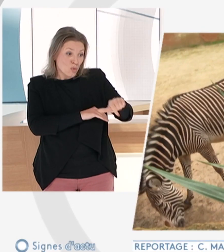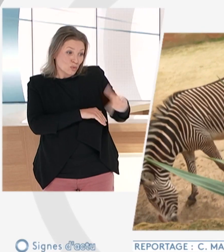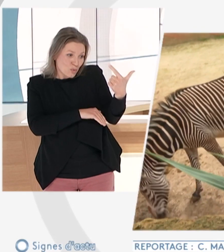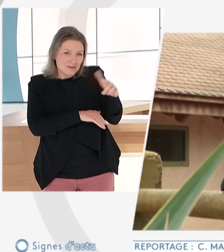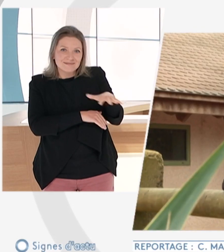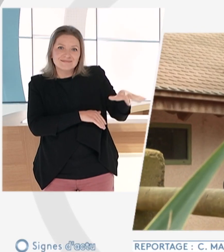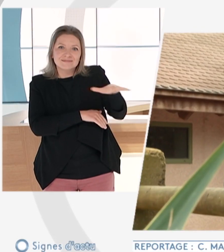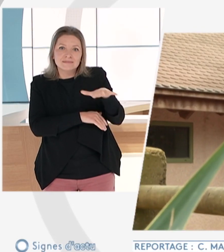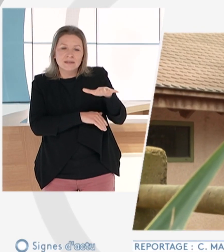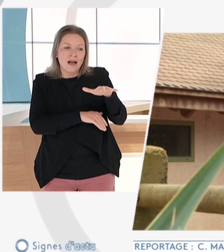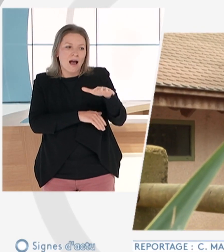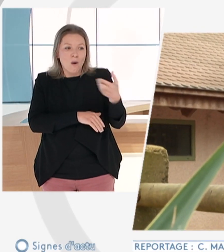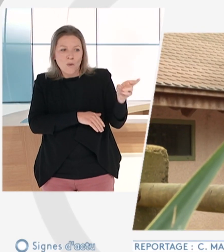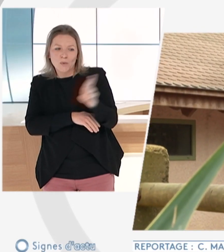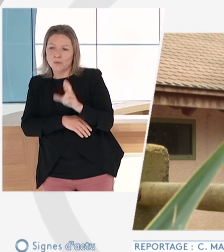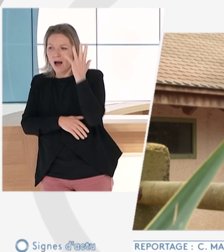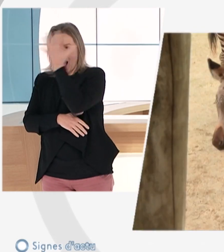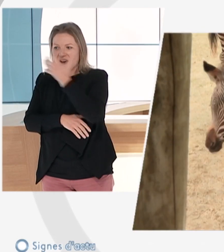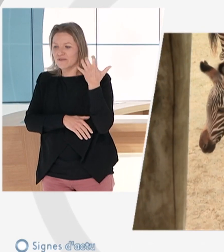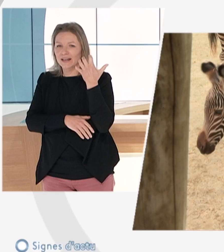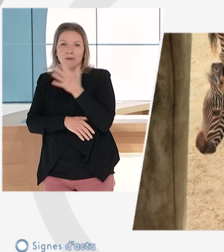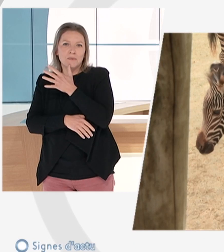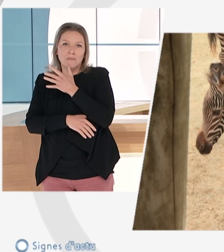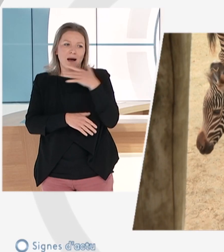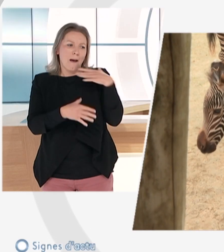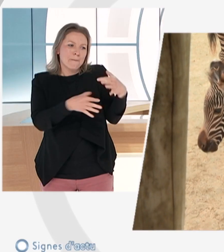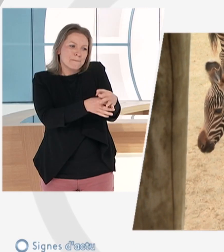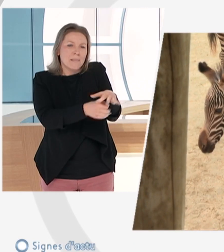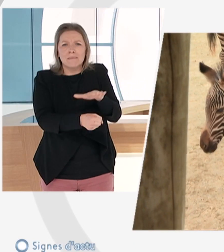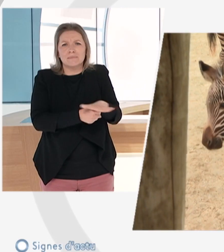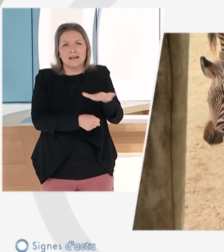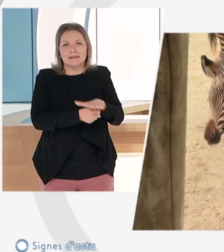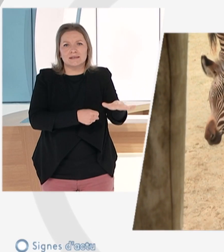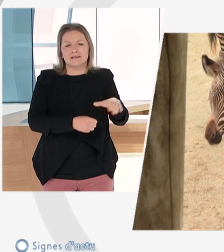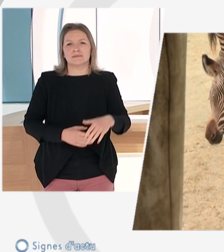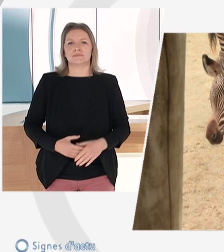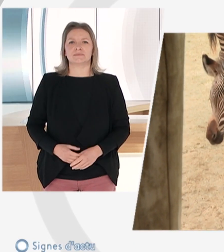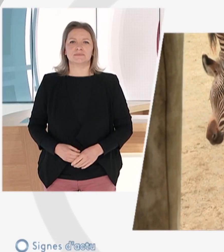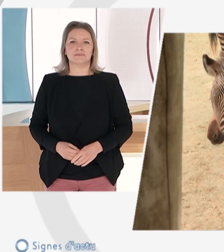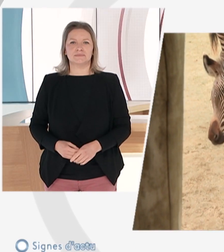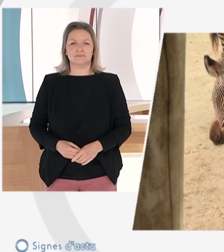Europe. Trop peu pour envisager de voir un jour ce jeune retrouver les vastes plaines d'Afrique de l'Ouest.